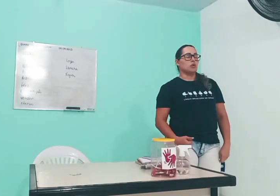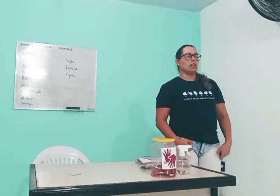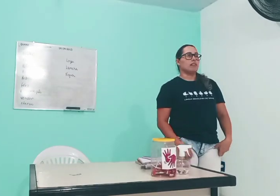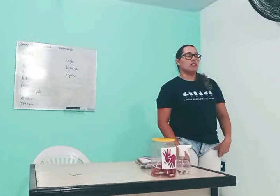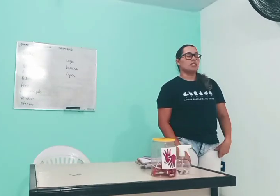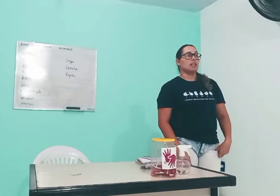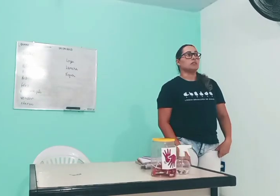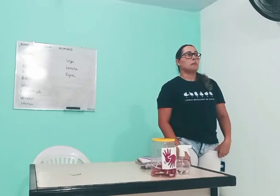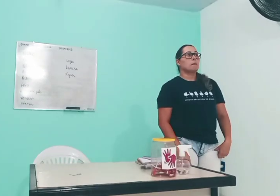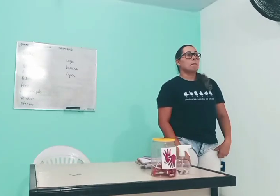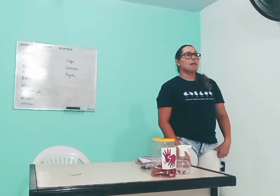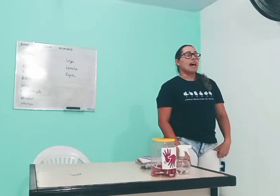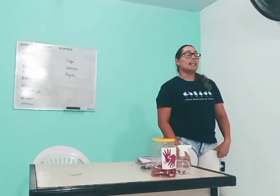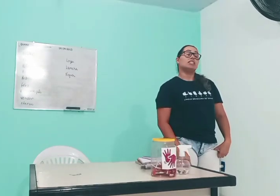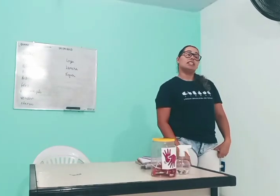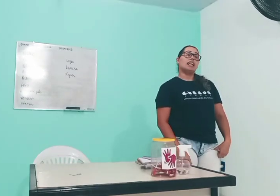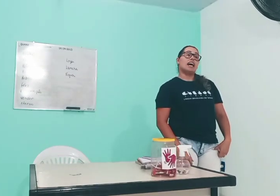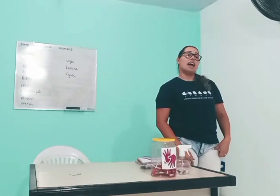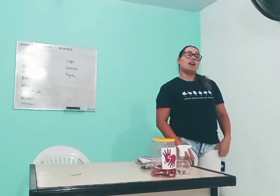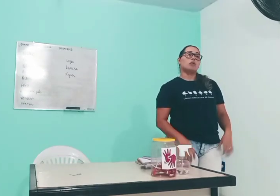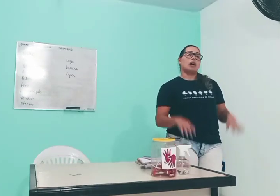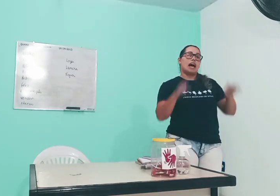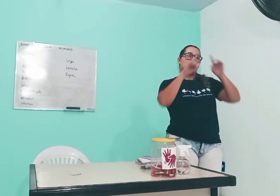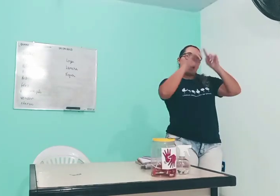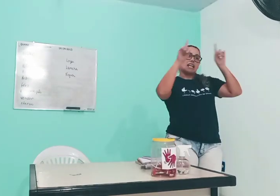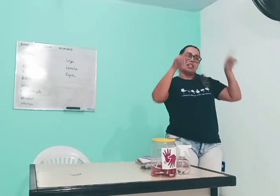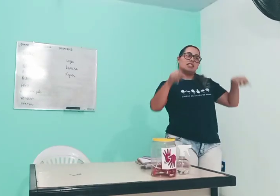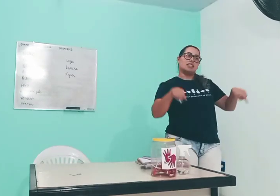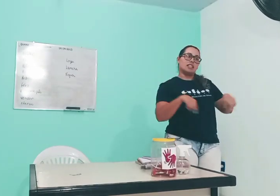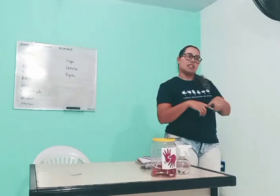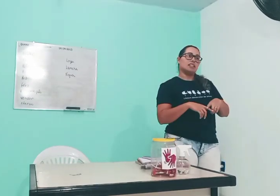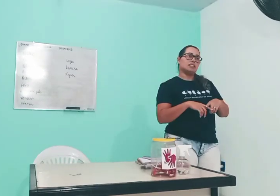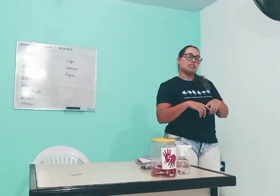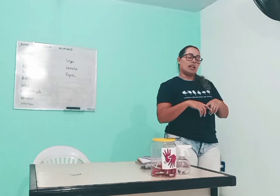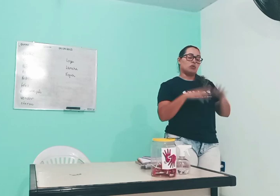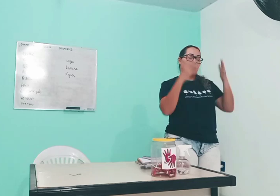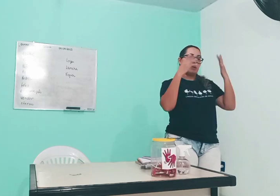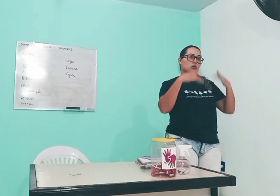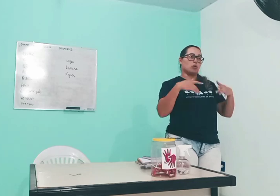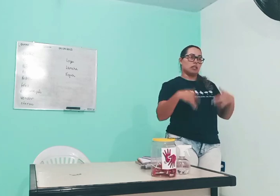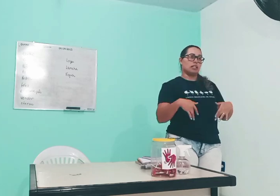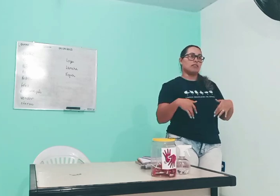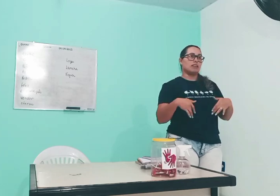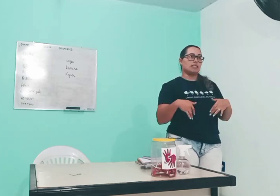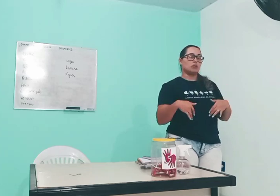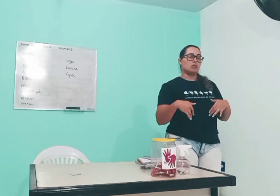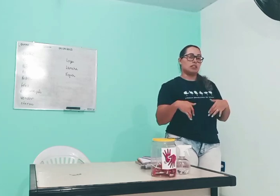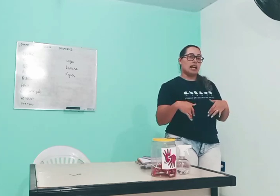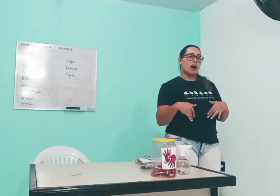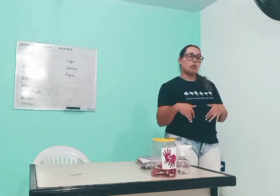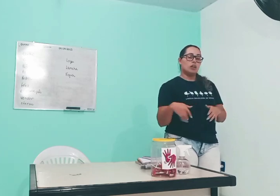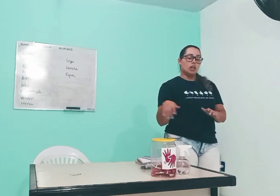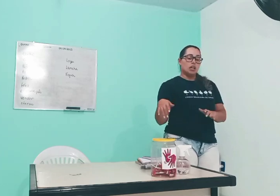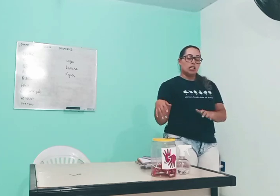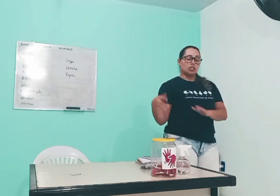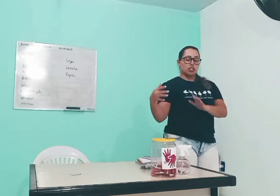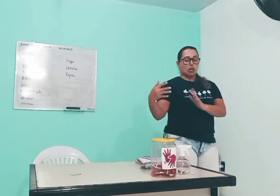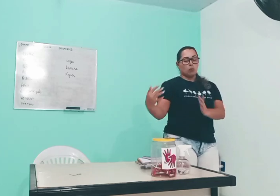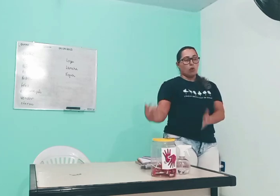estava fazendo. Aí tinha lá a imagenzinha, né, de uma pessoinha fazendo o sinal, e tinha o ovo